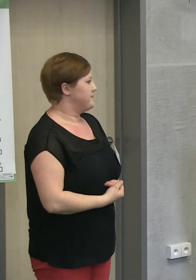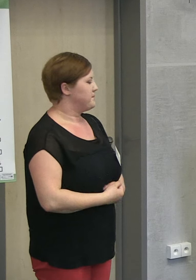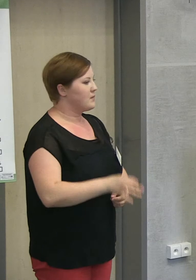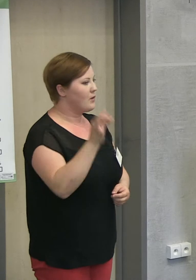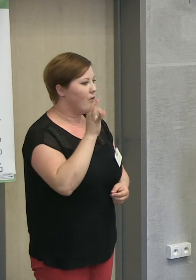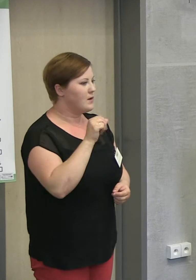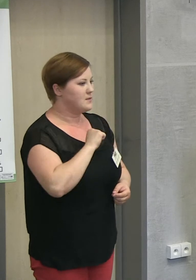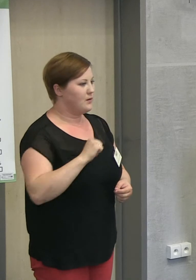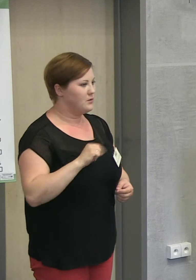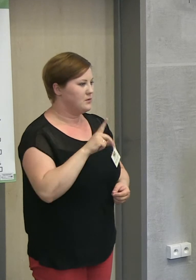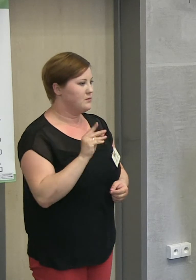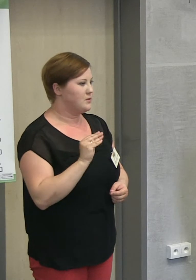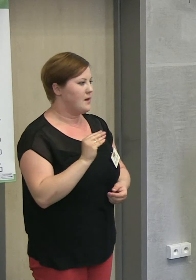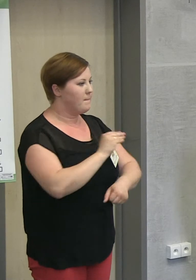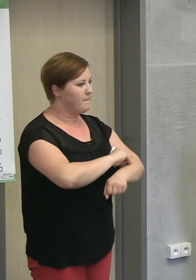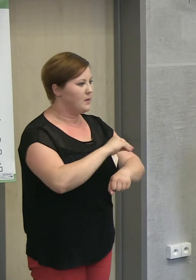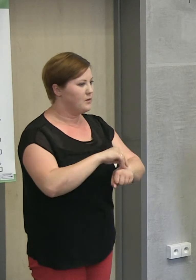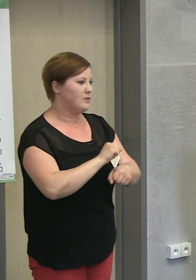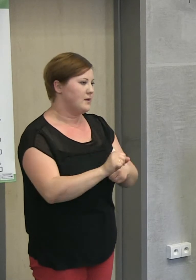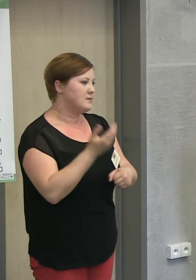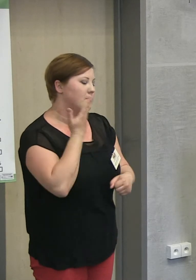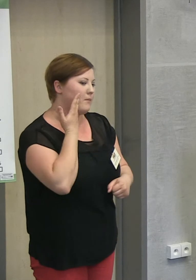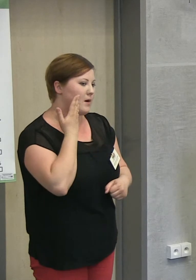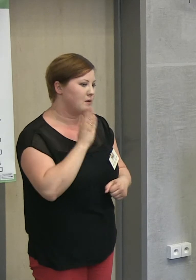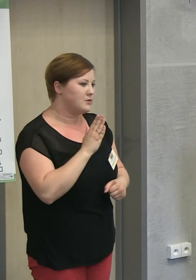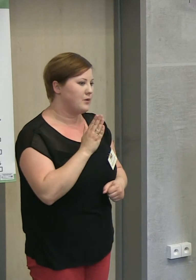Okazało się, że metoda ta jest bardzo